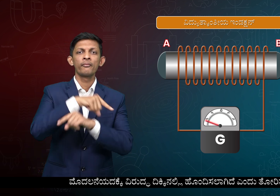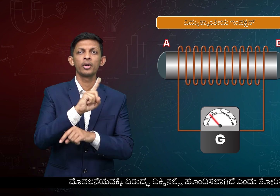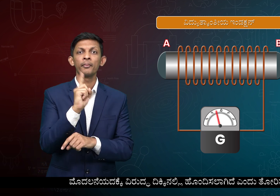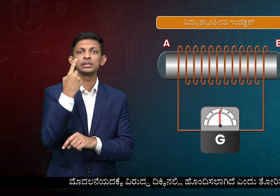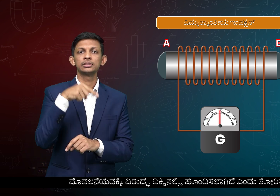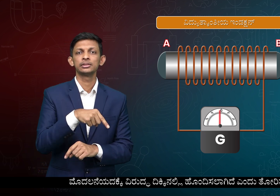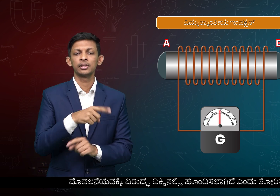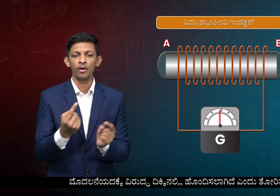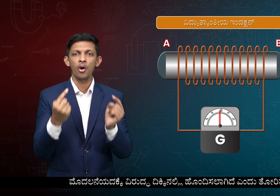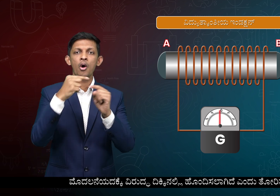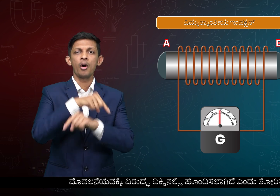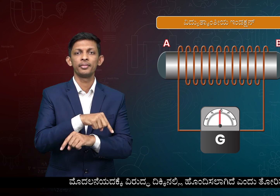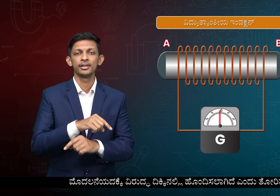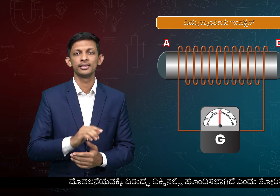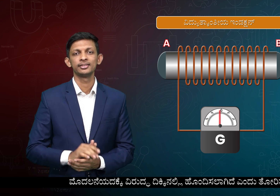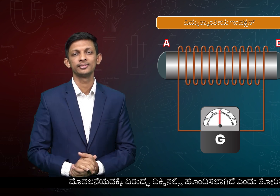ಎಂದು ತೋರಿಸುತ್ತದೆ.